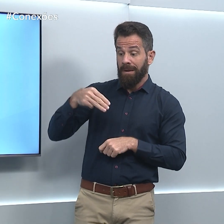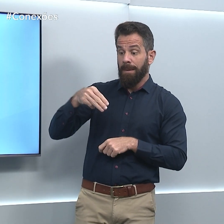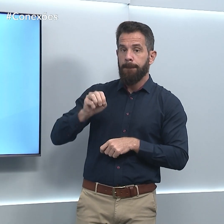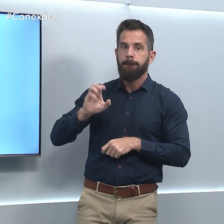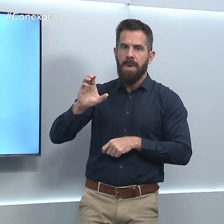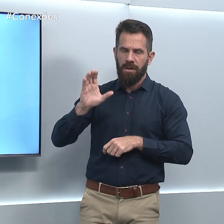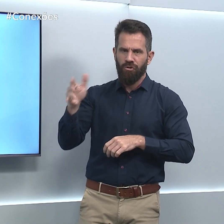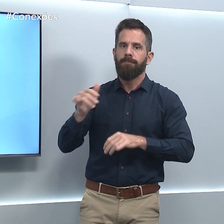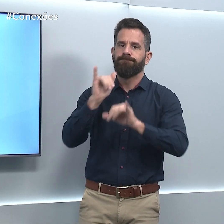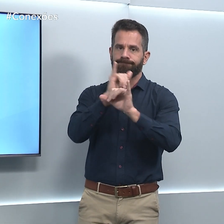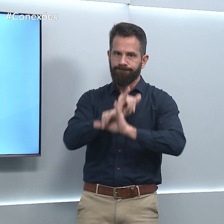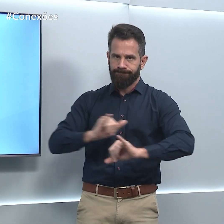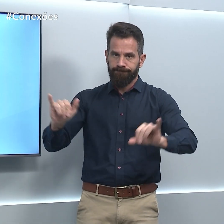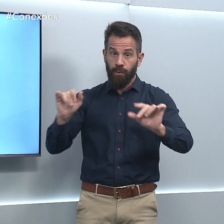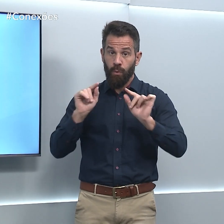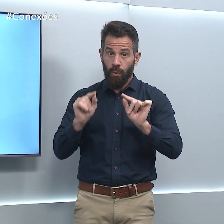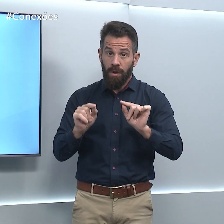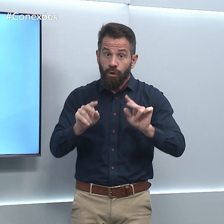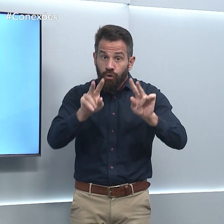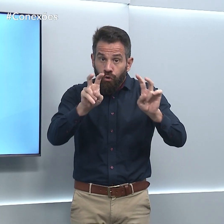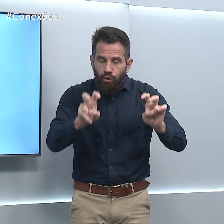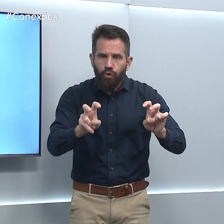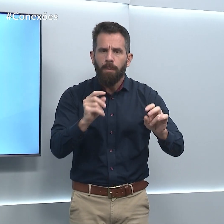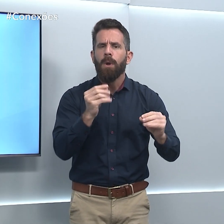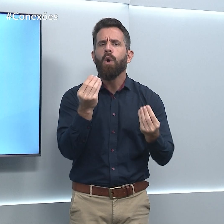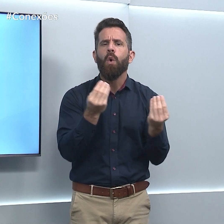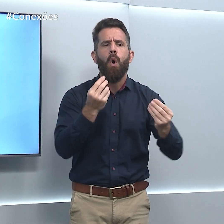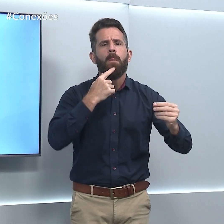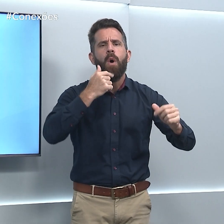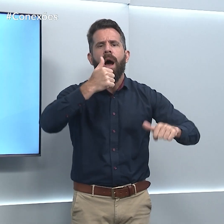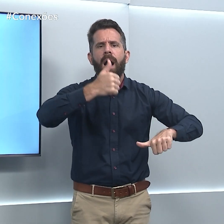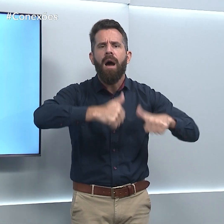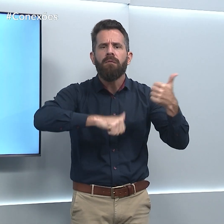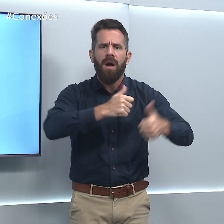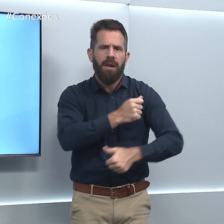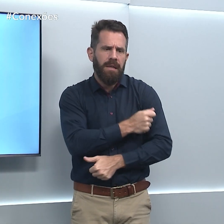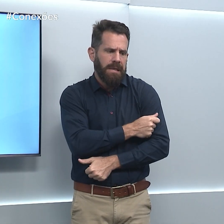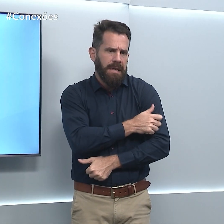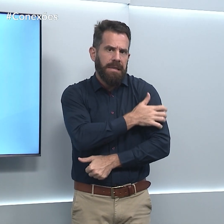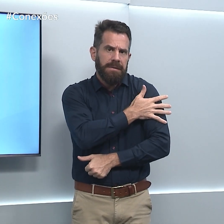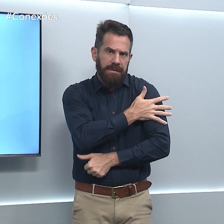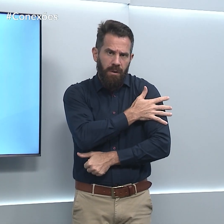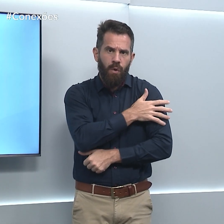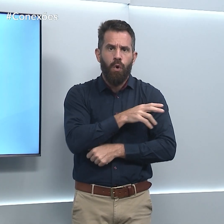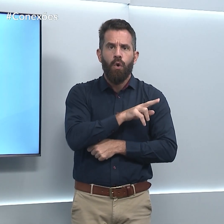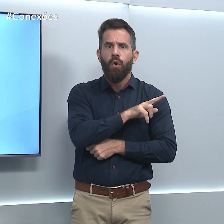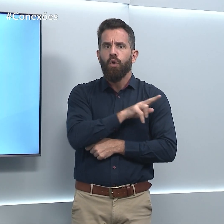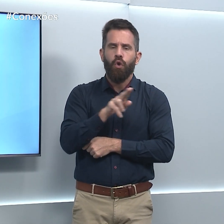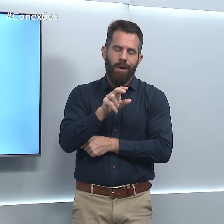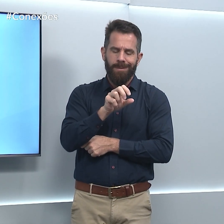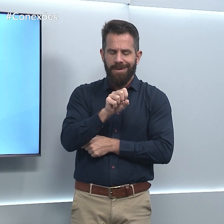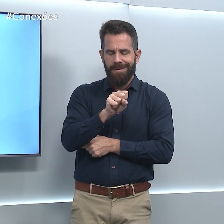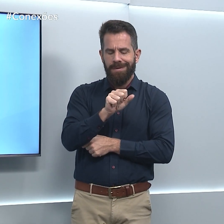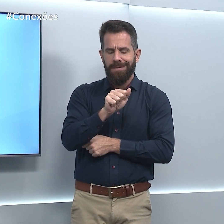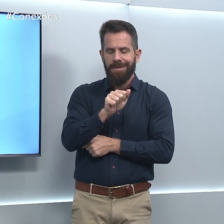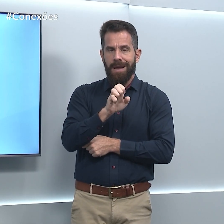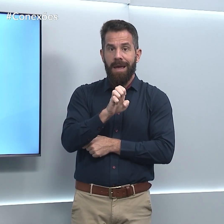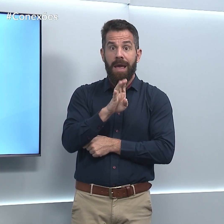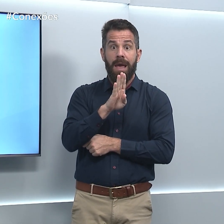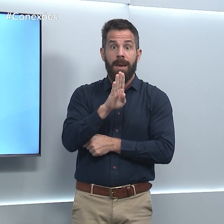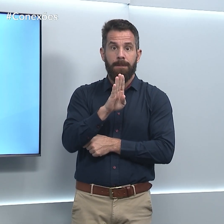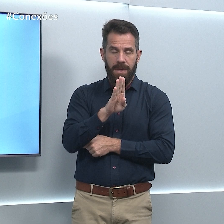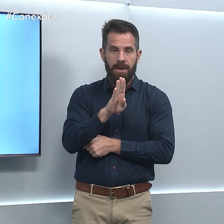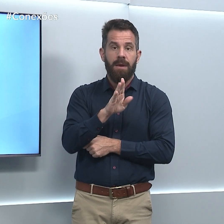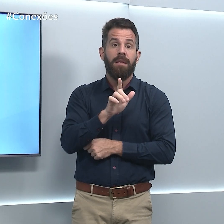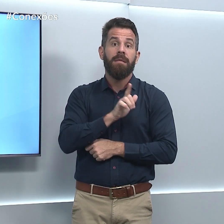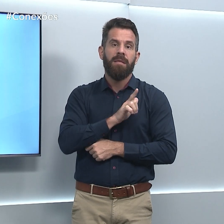da Educação referentes ao Sistema de Avaliação da Educação Básica, o SAEB, de 2023, indicam que